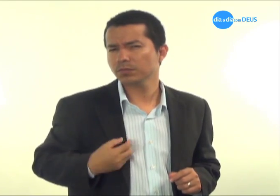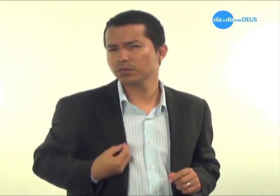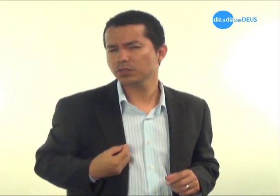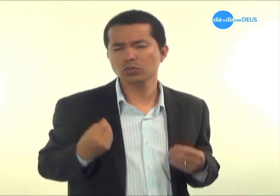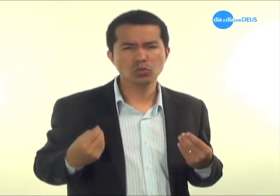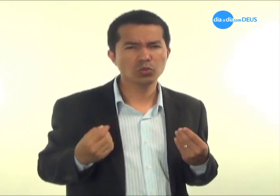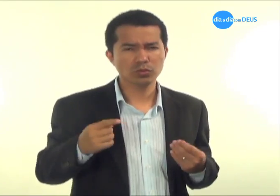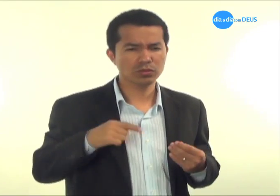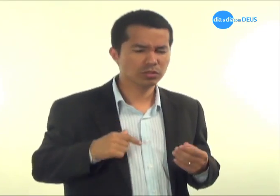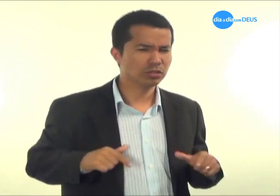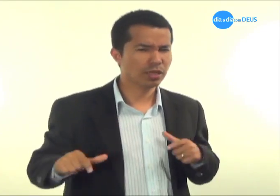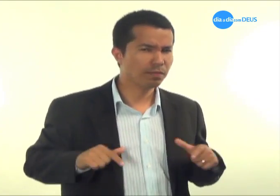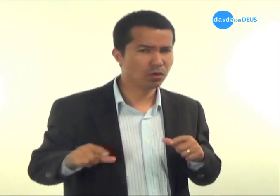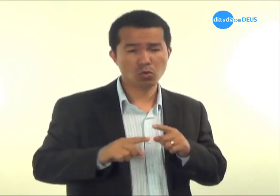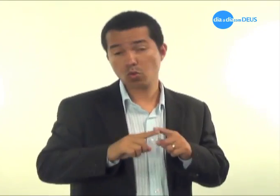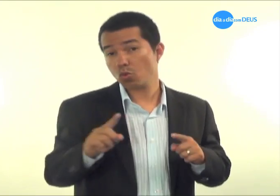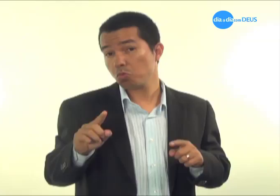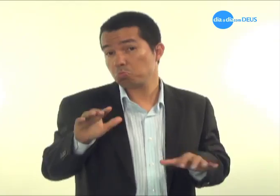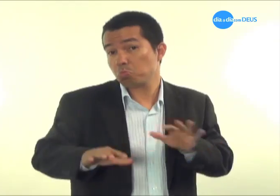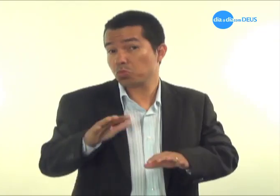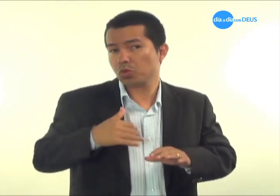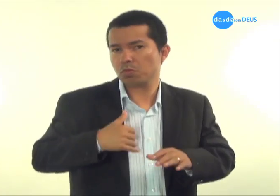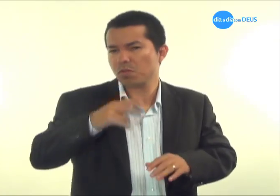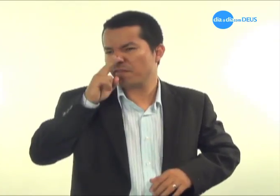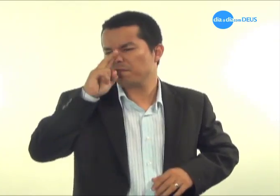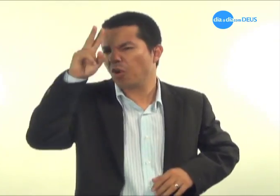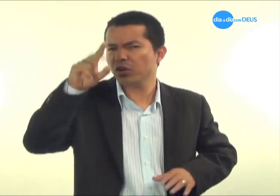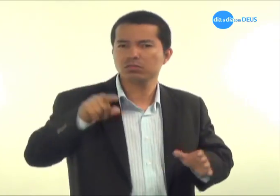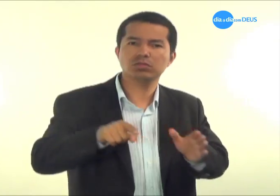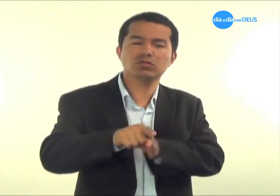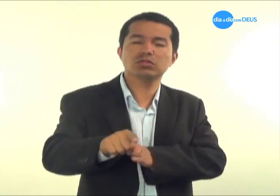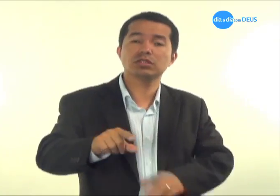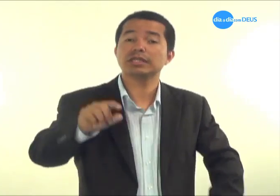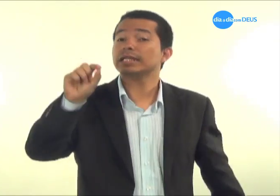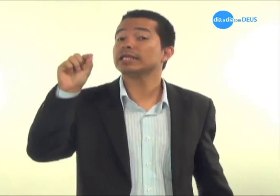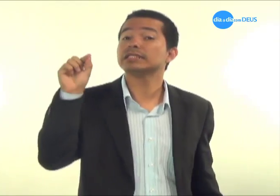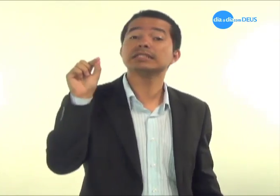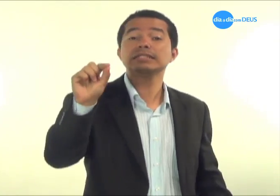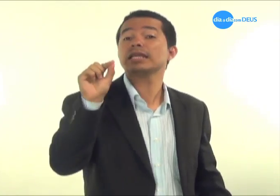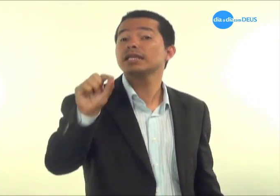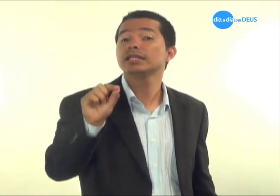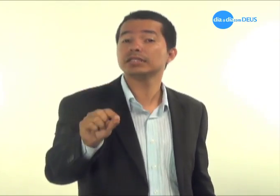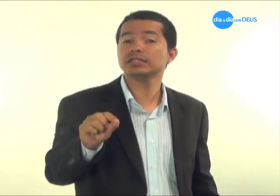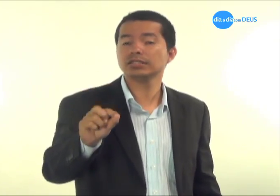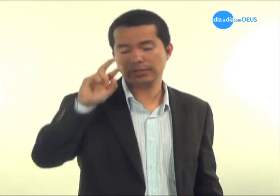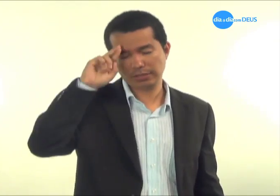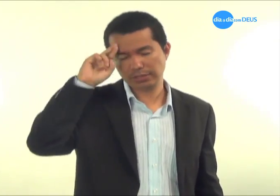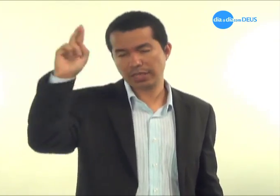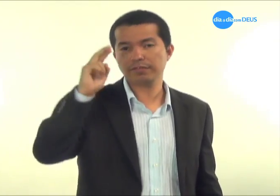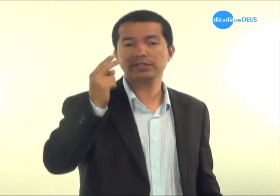trabalhando com essas ideias? Ou talvez uma pergunta mais contundente: quem é o dono dos